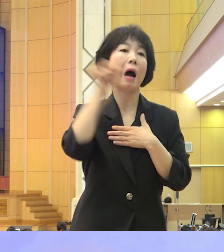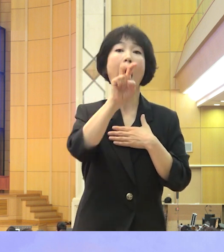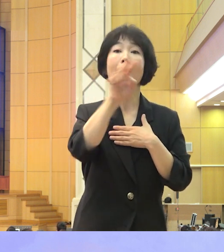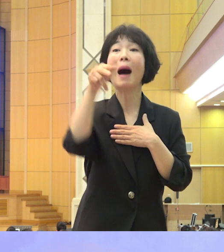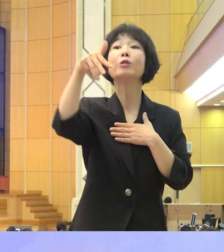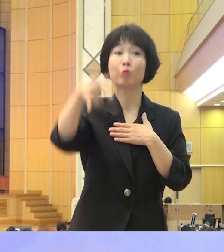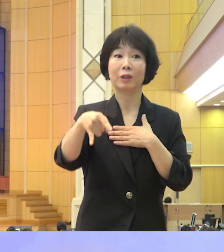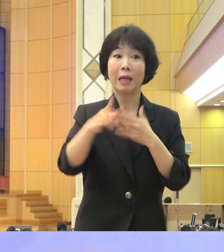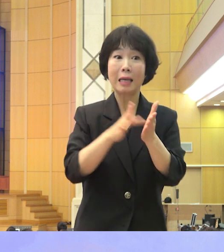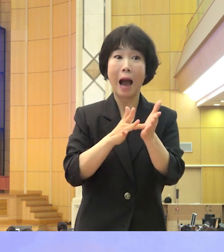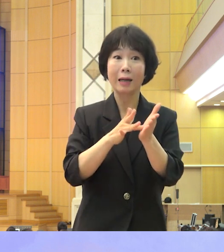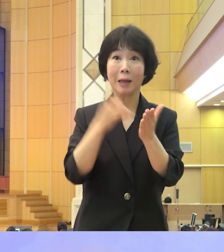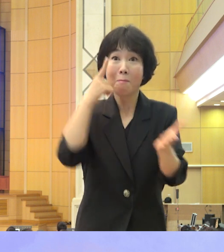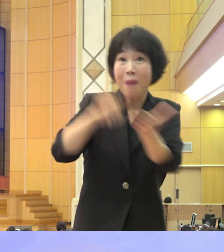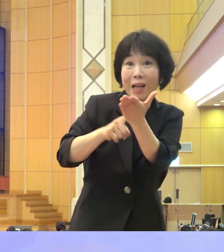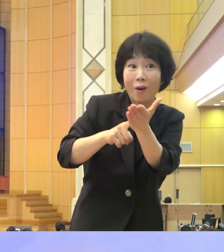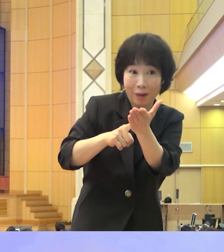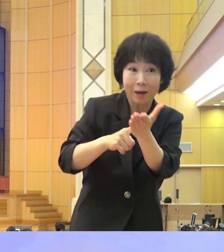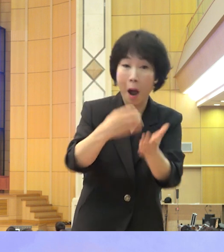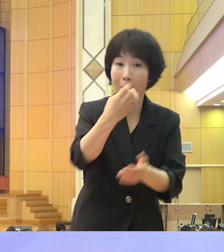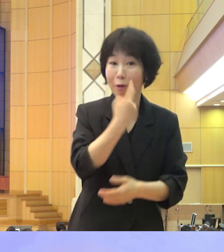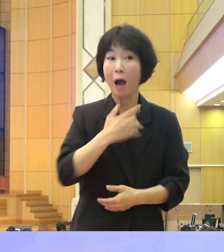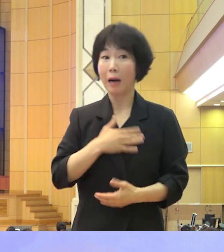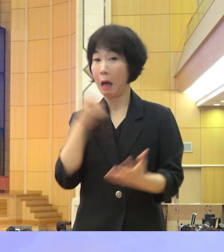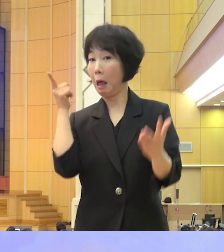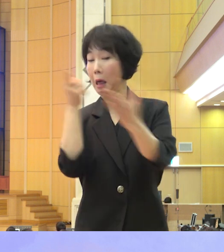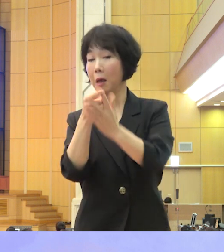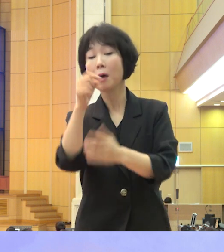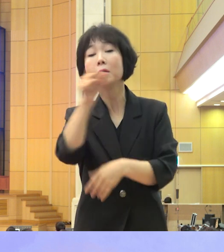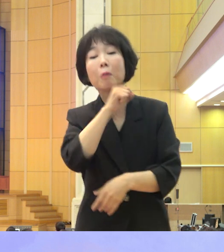마취제를 개발한 것이라고 그렇게 말할 것이다.